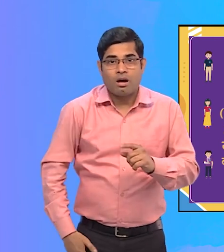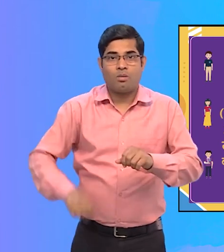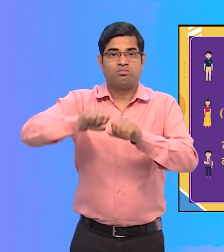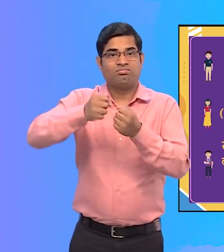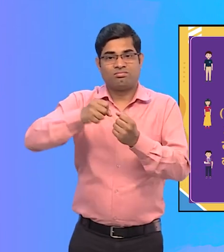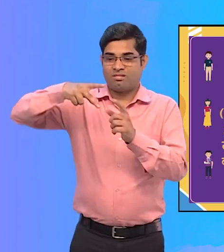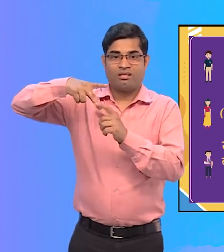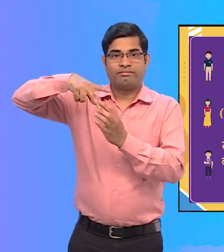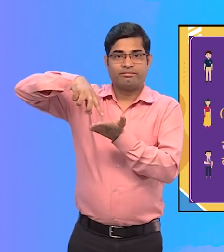झाल